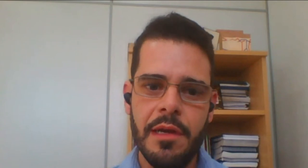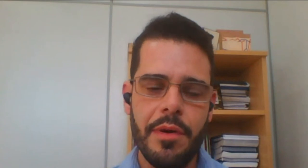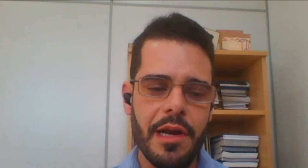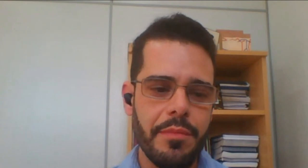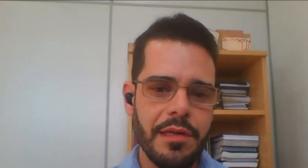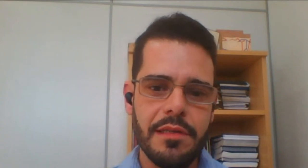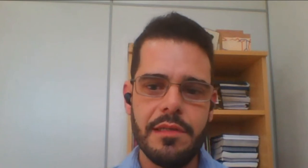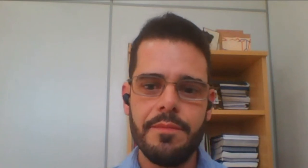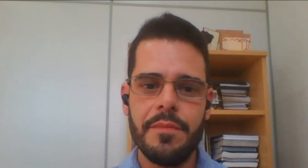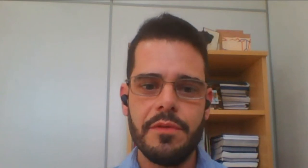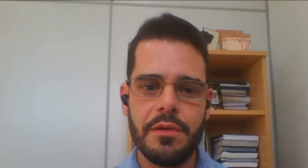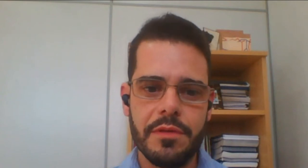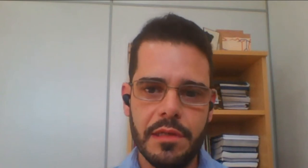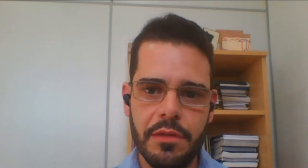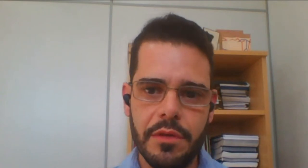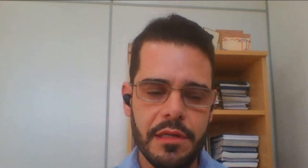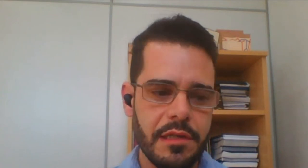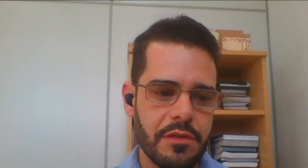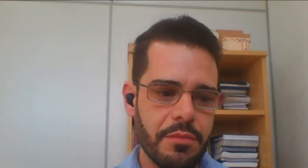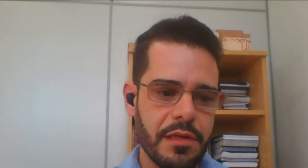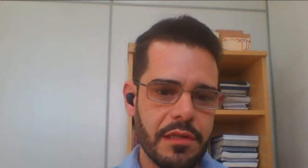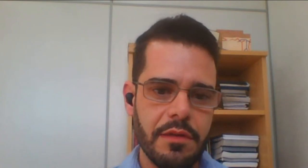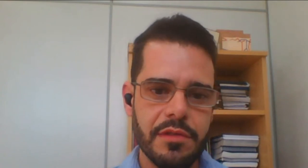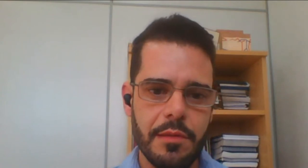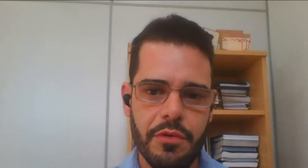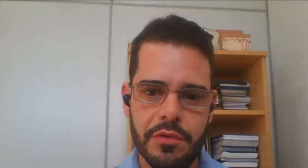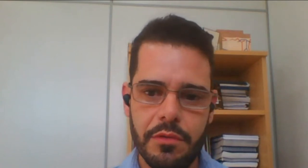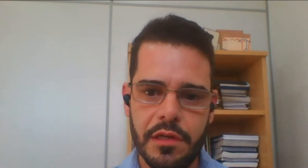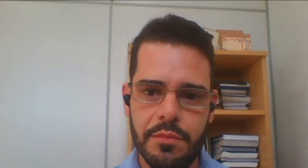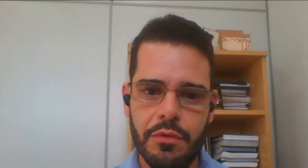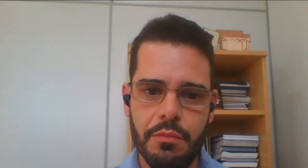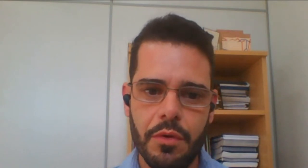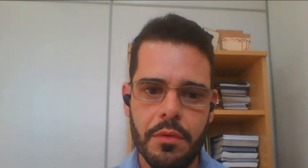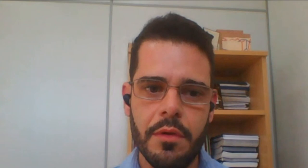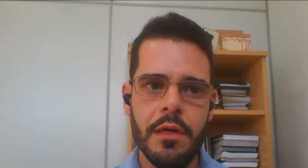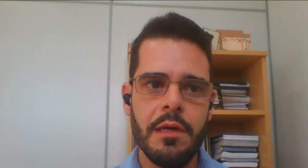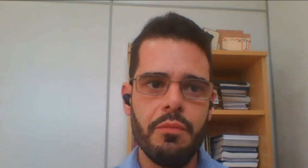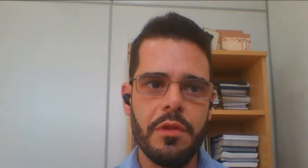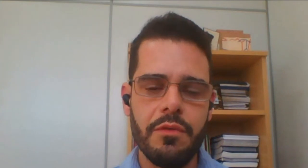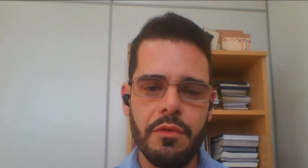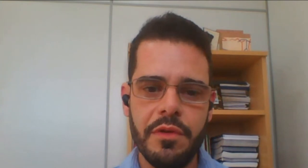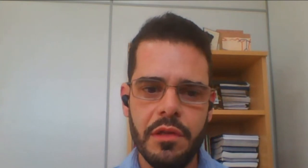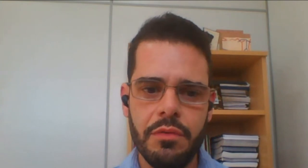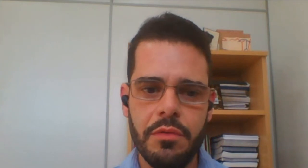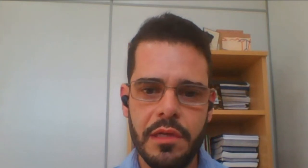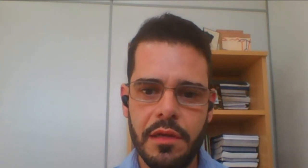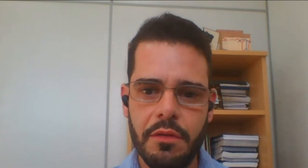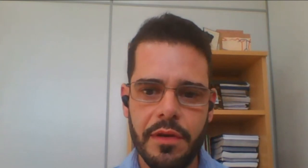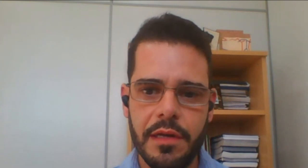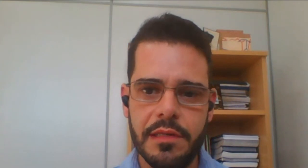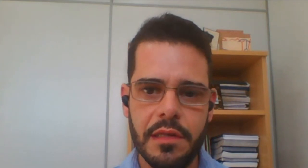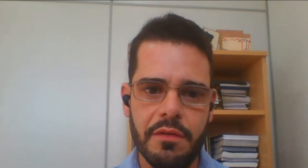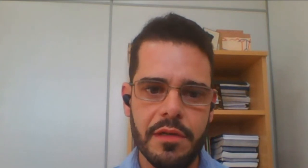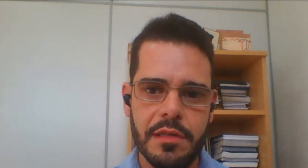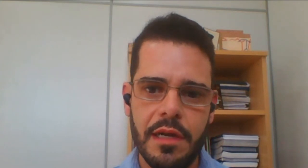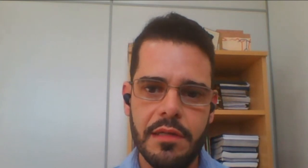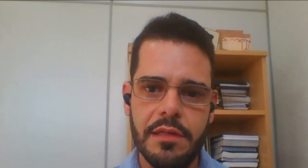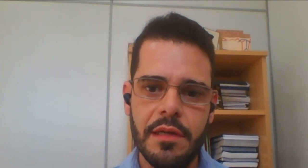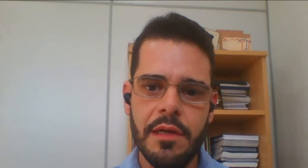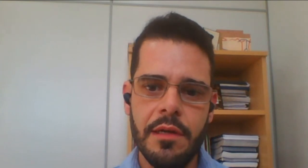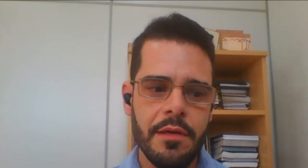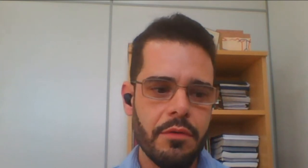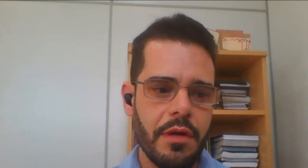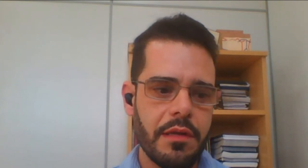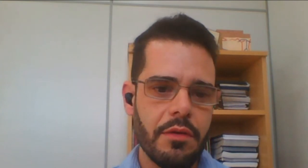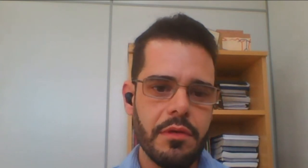Cleison? Parabéns, você conseguiu aí atingir seu objetivo, sempre foi um estudante muito bom, muito envolvido em tudo aquilo que oferece a